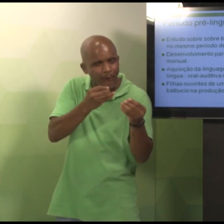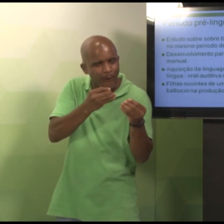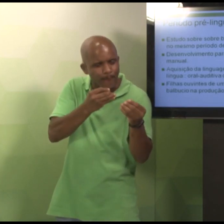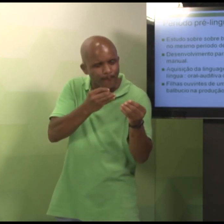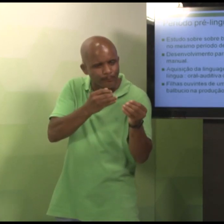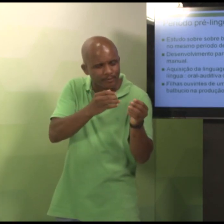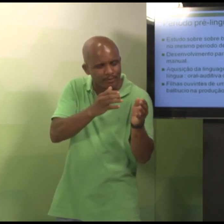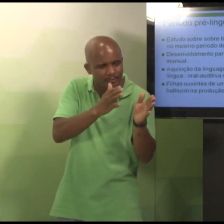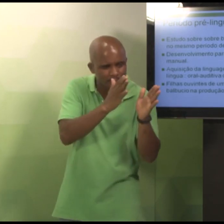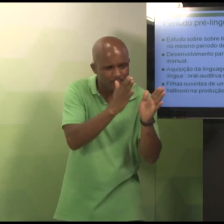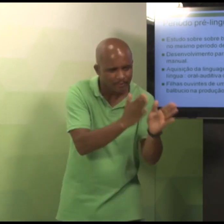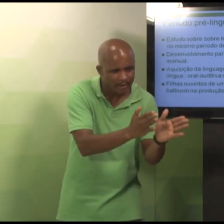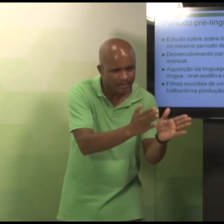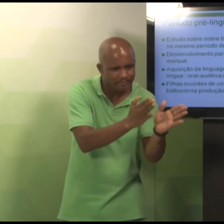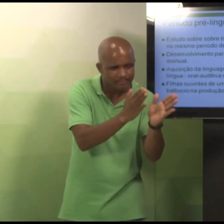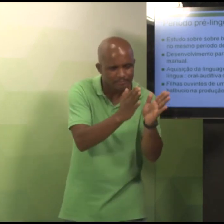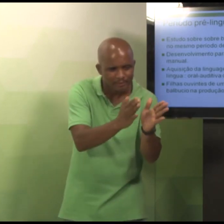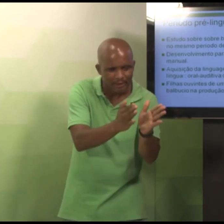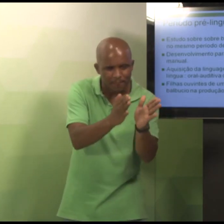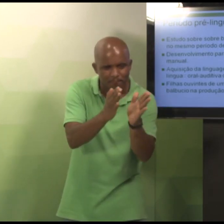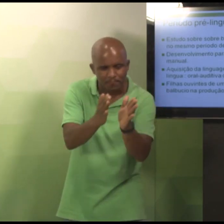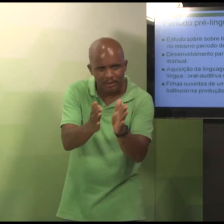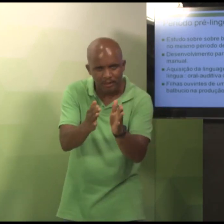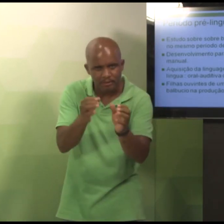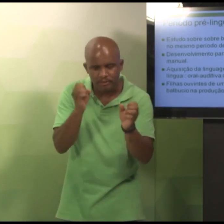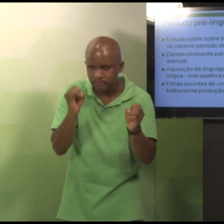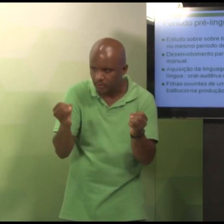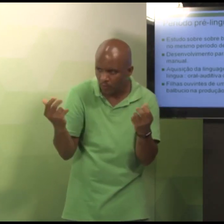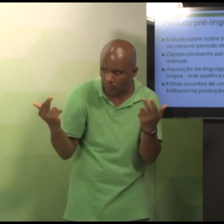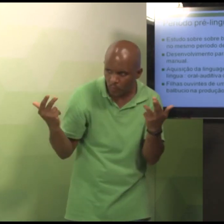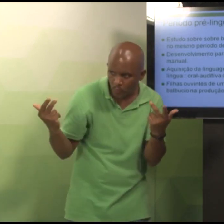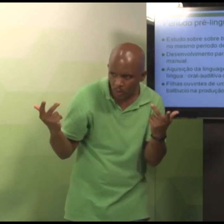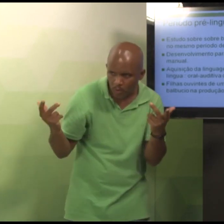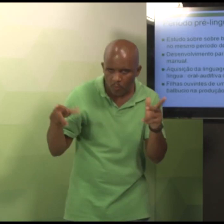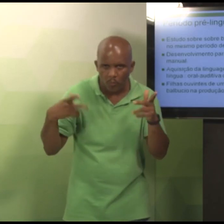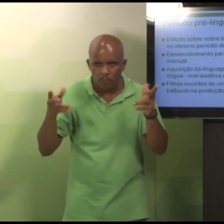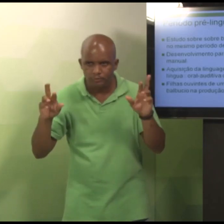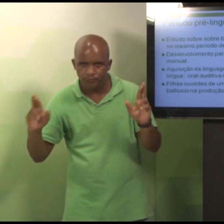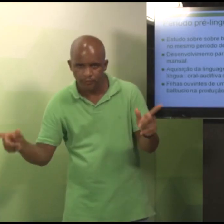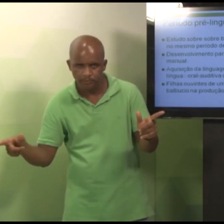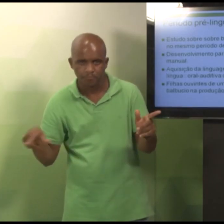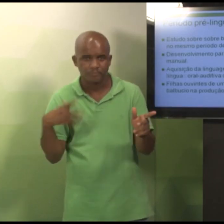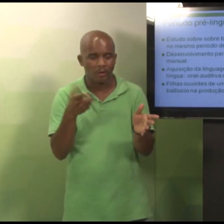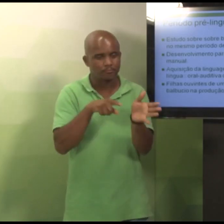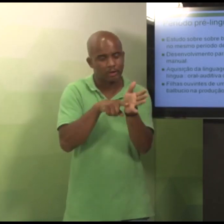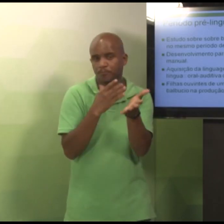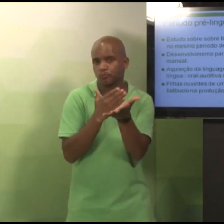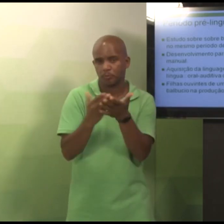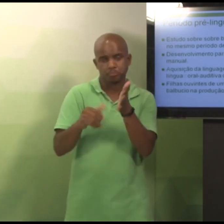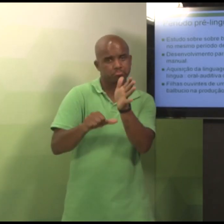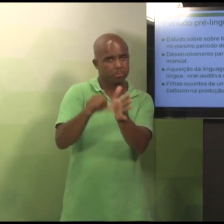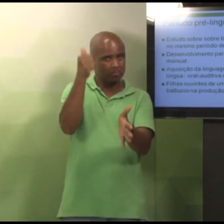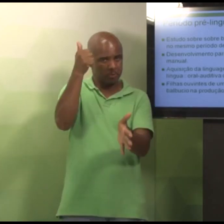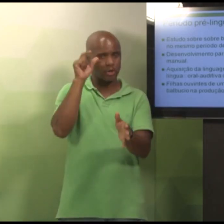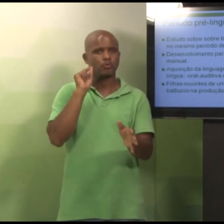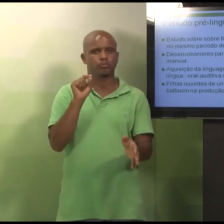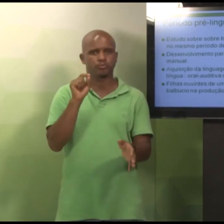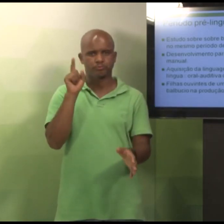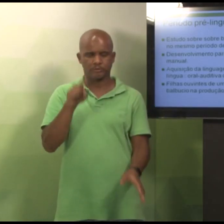e Fernandes, após pesquisas, evidenciaram a existência de períodos. E